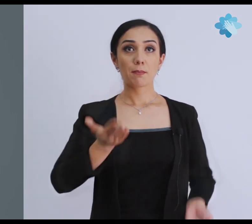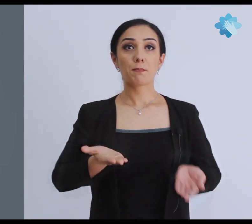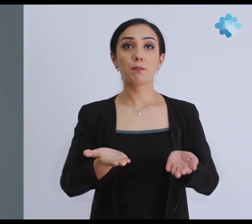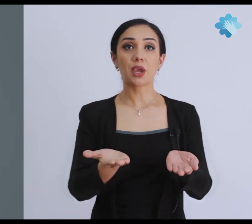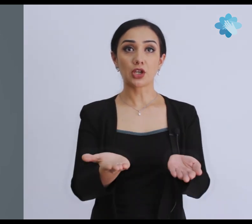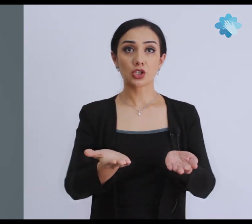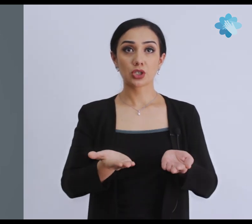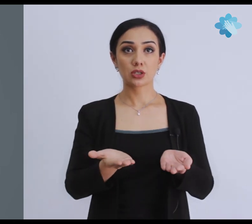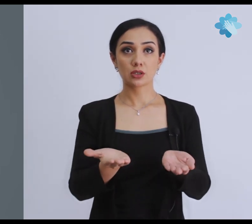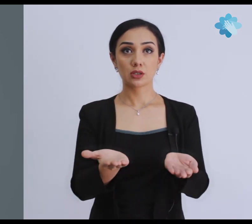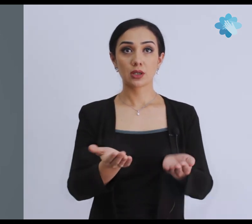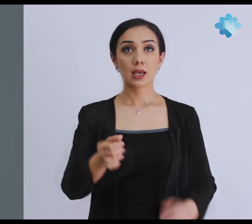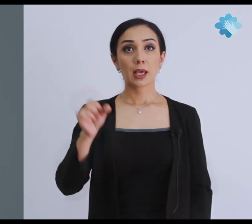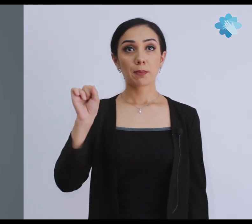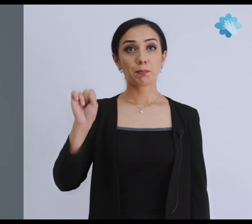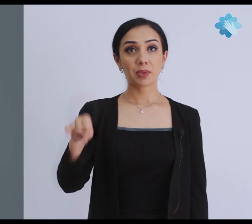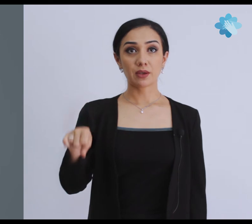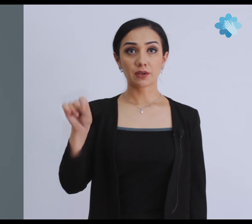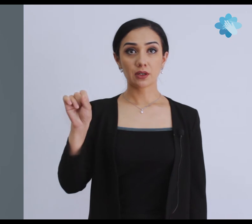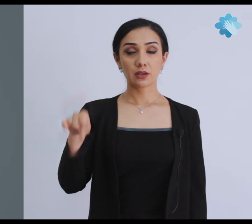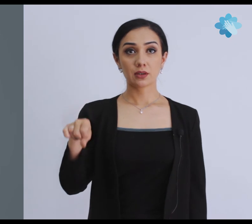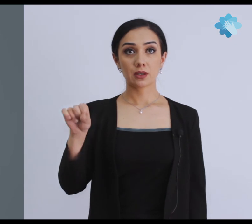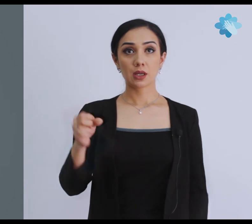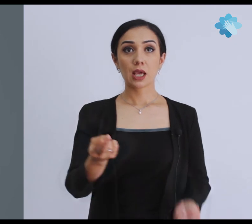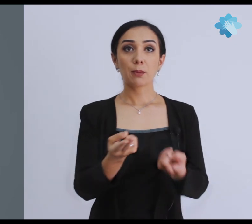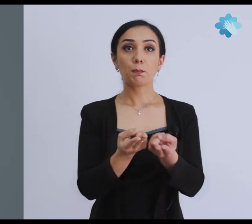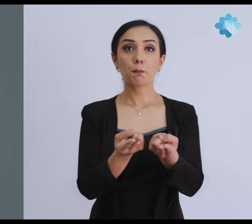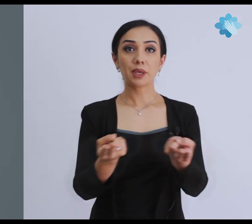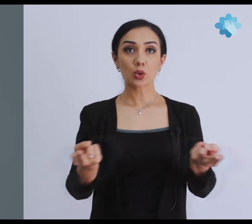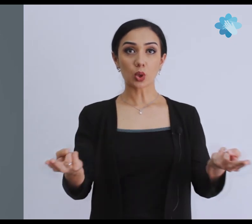печь пиво пирог